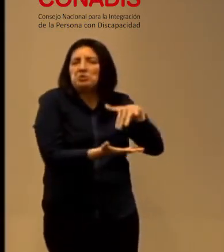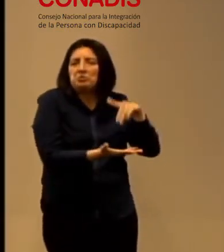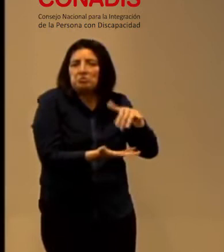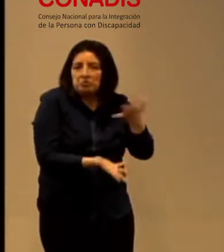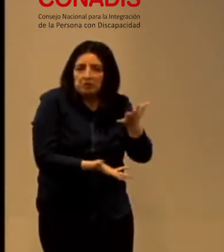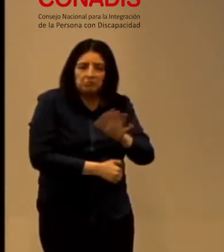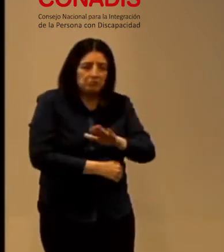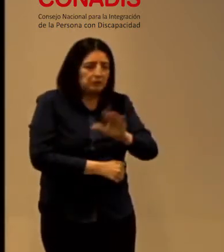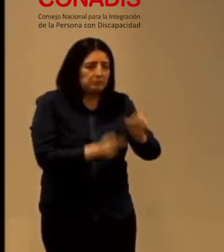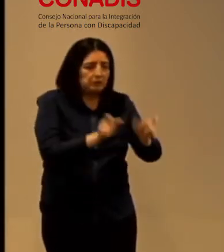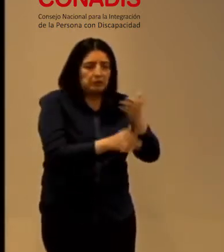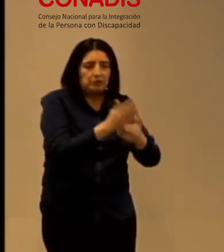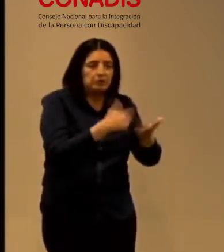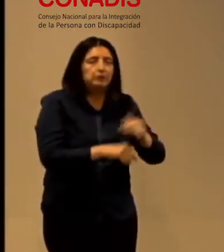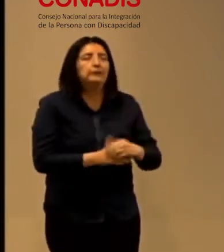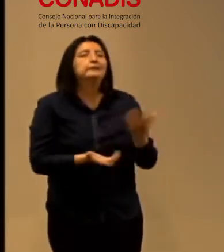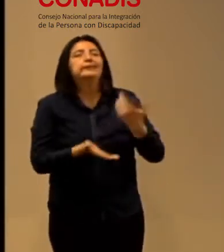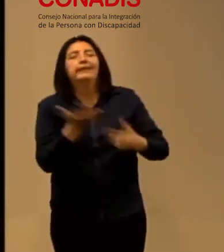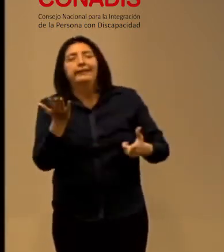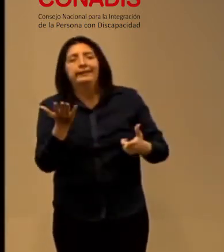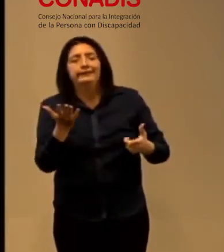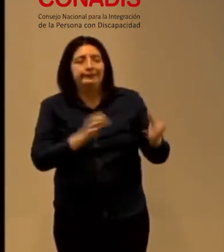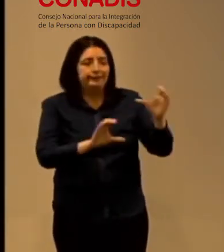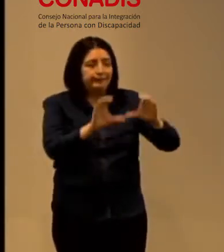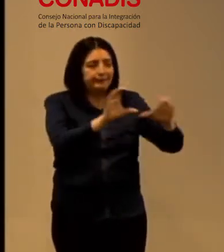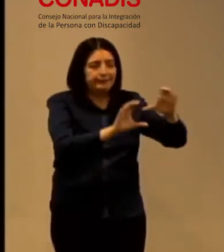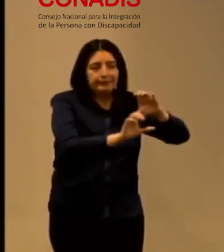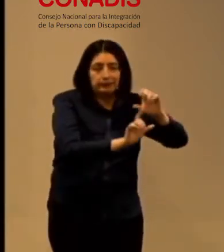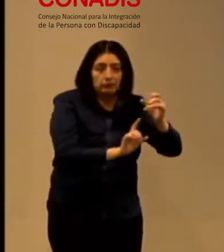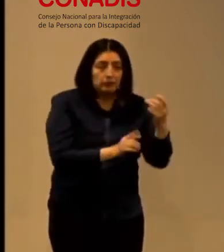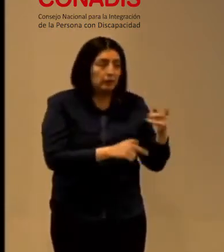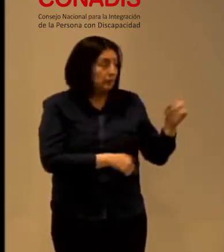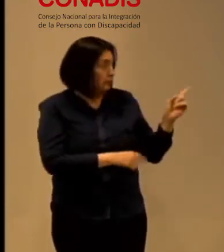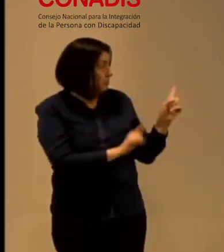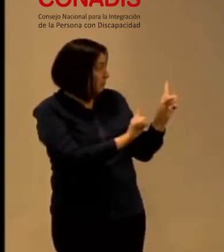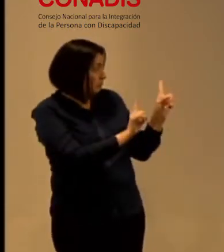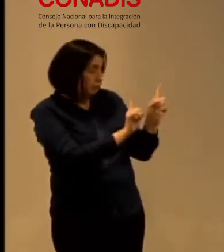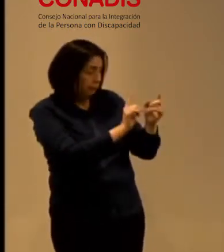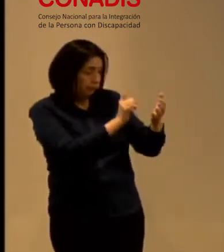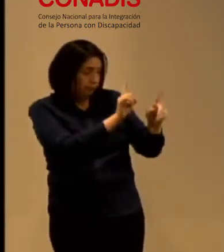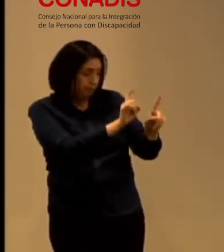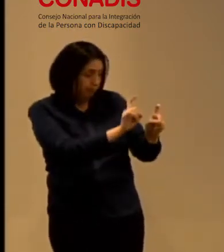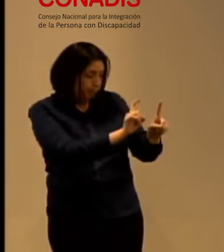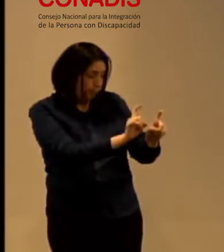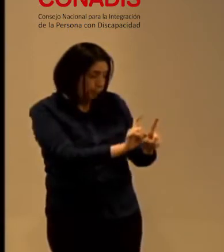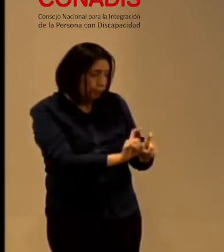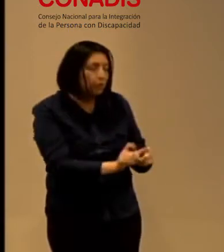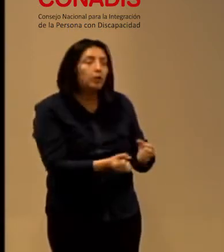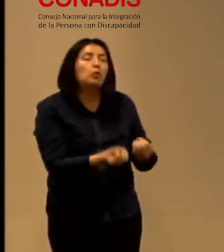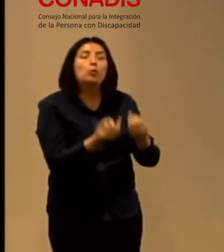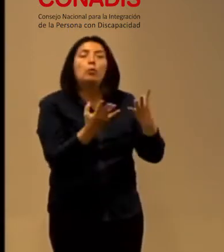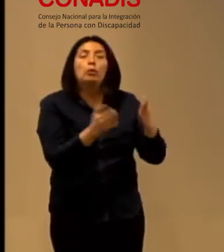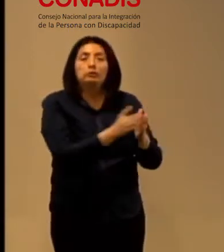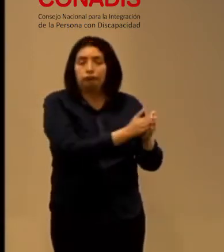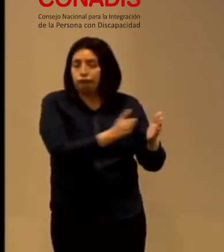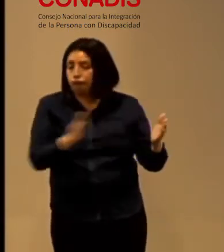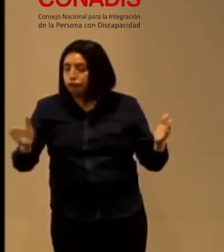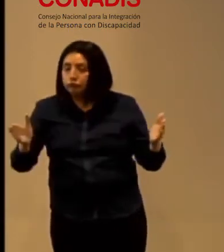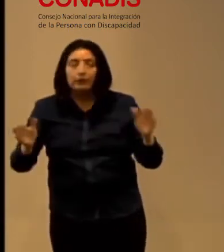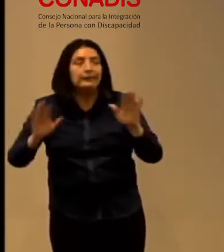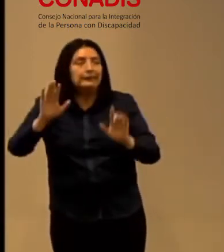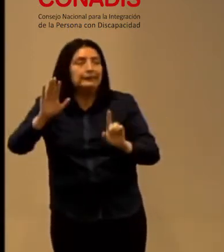chicos, principalmente en ciencias sociales. Según esta encuesta, que fue solamente en 117